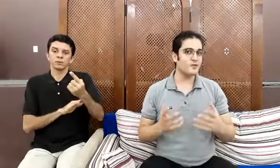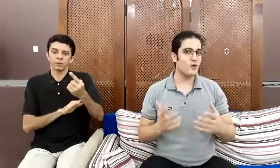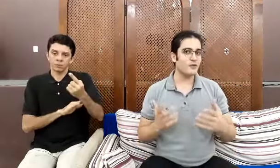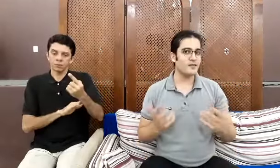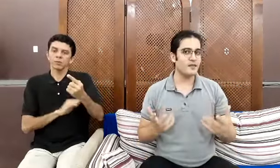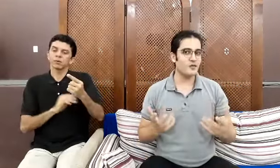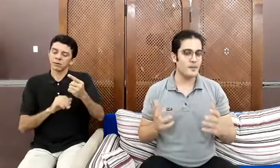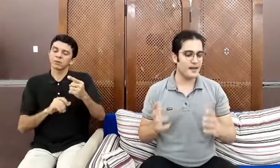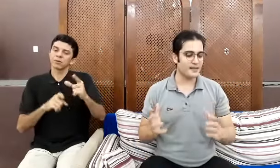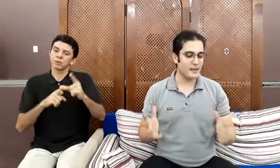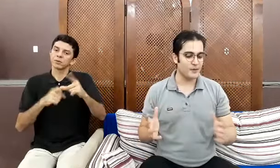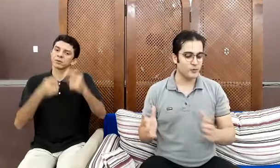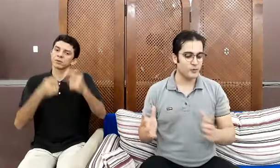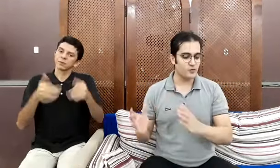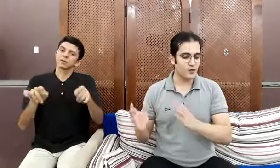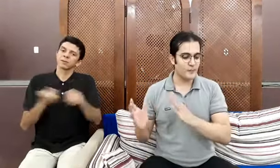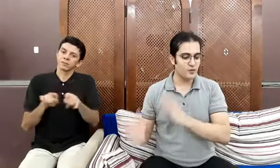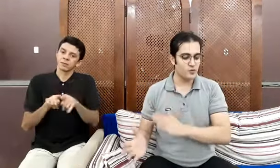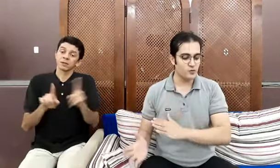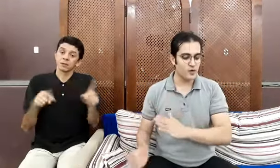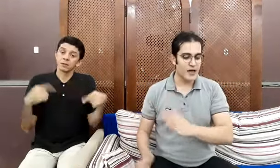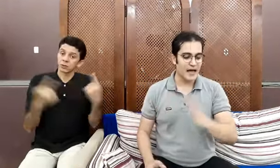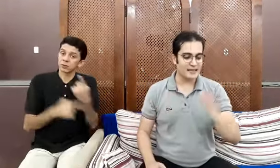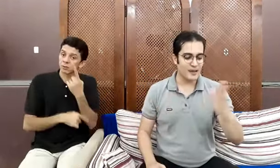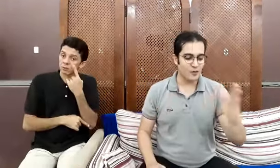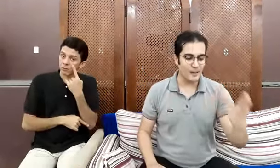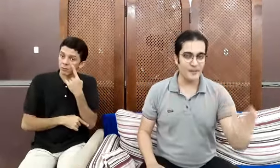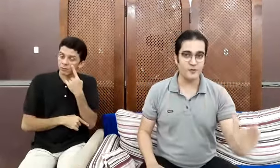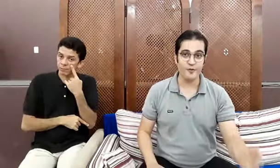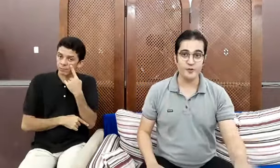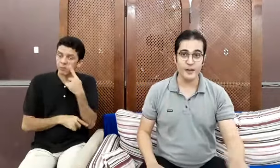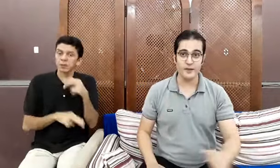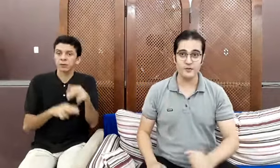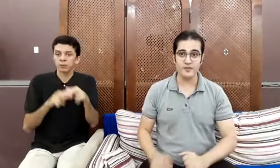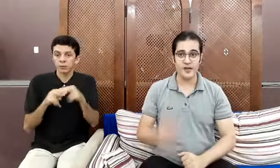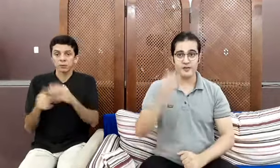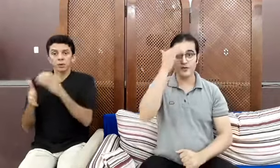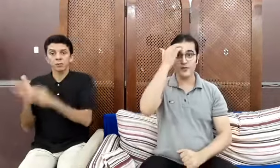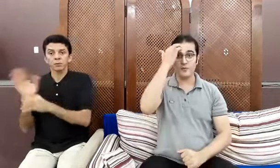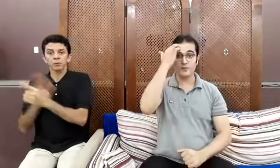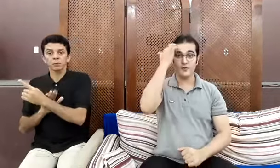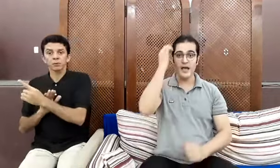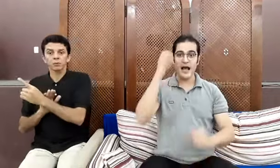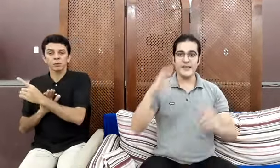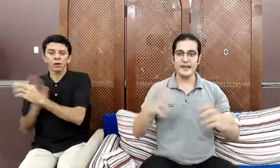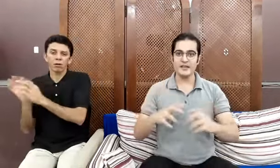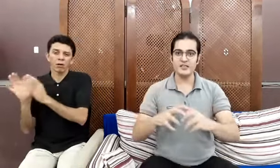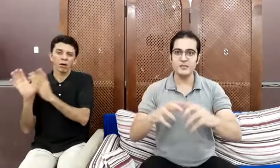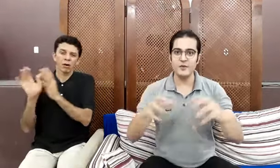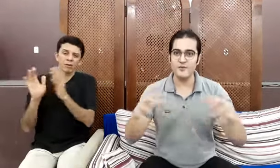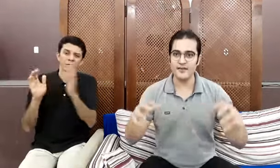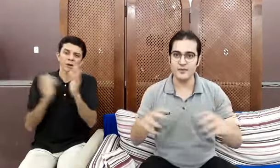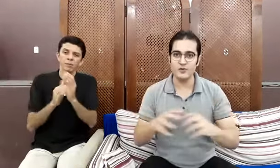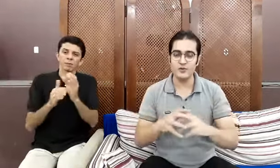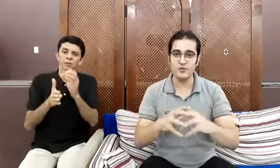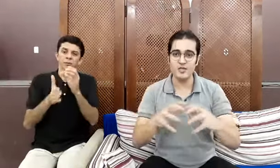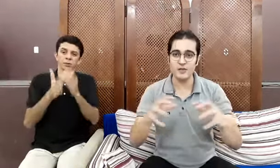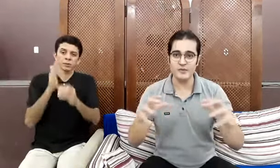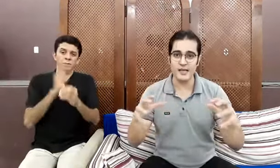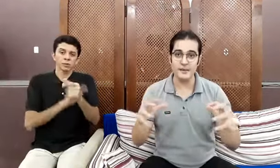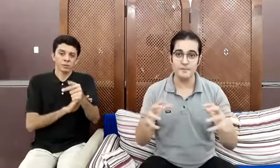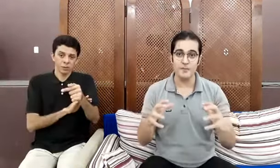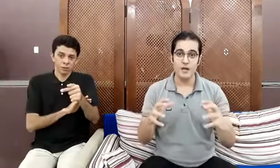isso acontecendo. A primeira etapa do livro, do capítulo 1 até o fim do capítulo 7, nós vemos a igreja se movimentando dentro